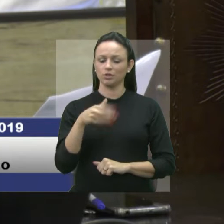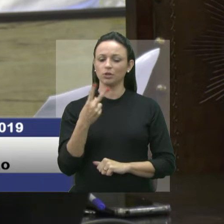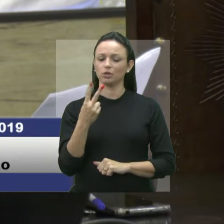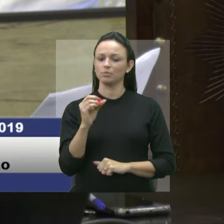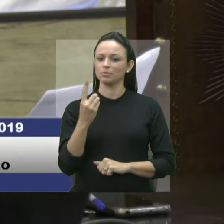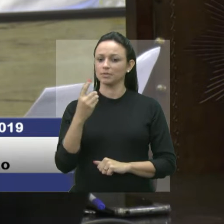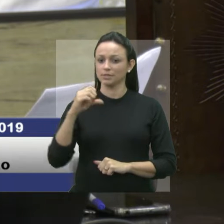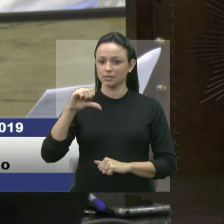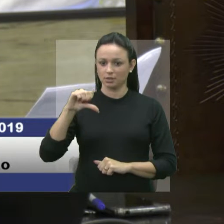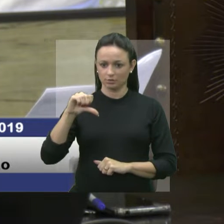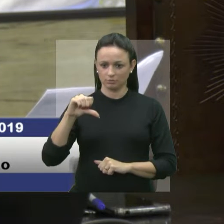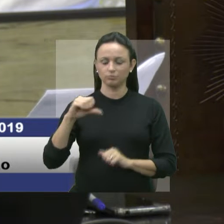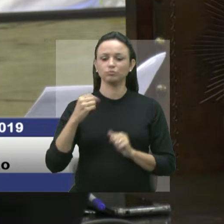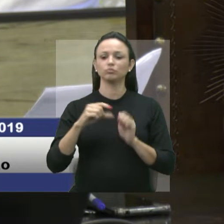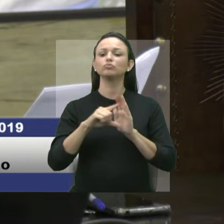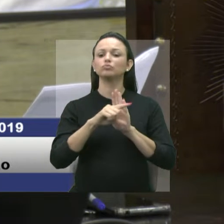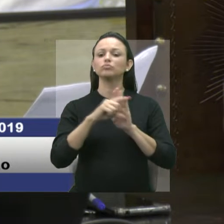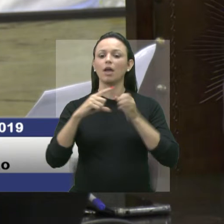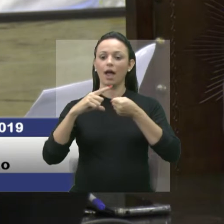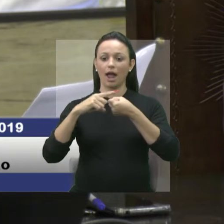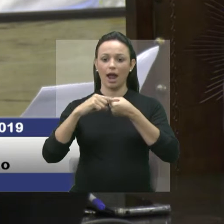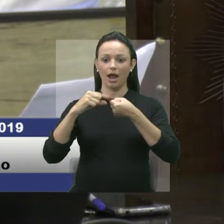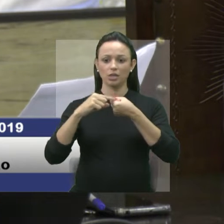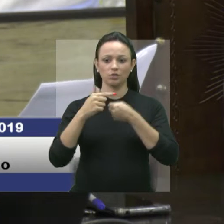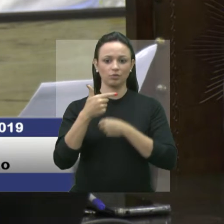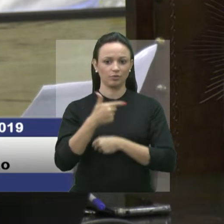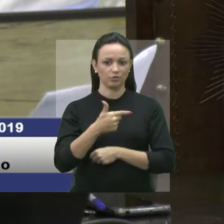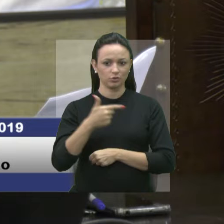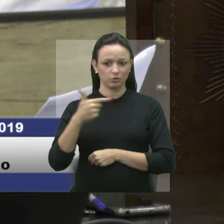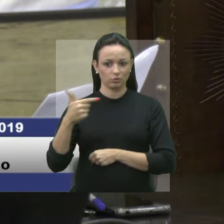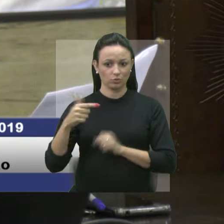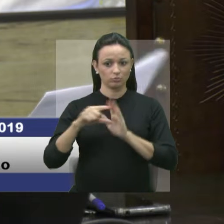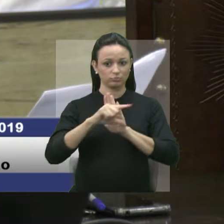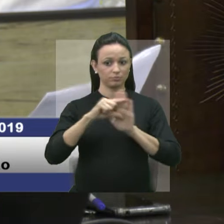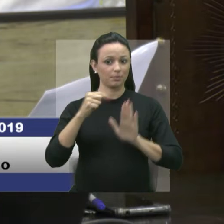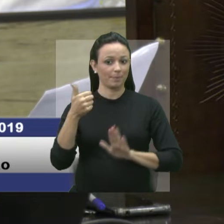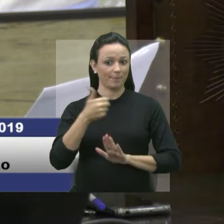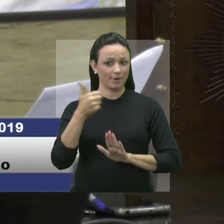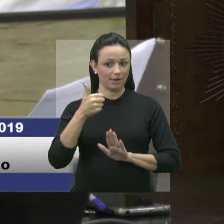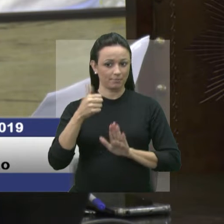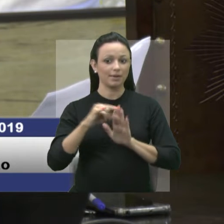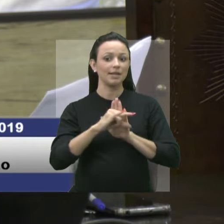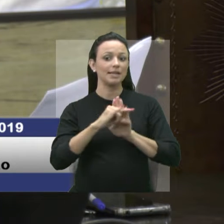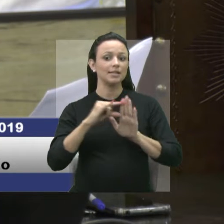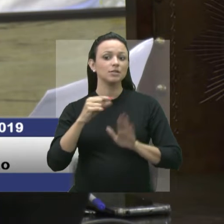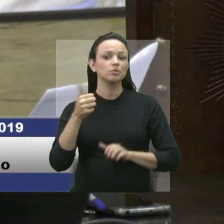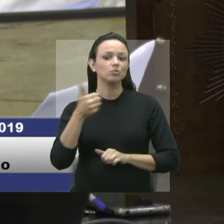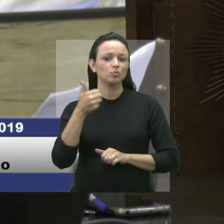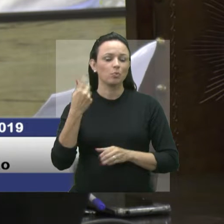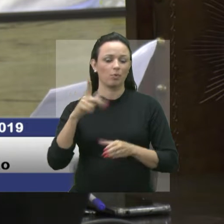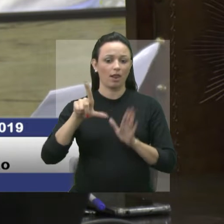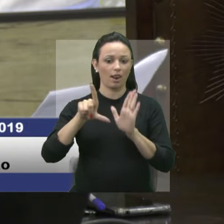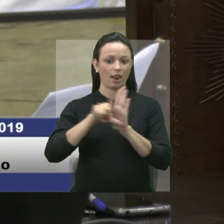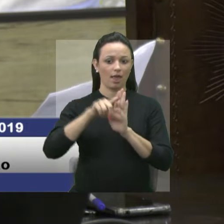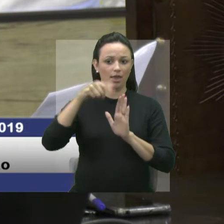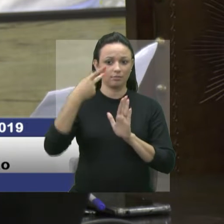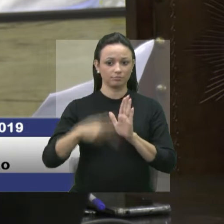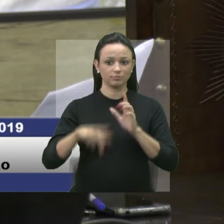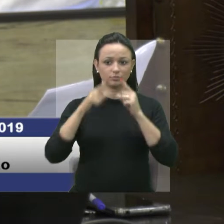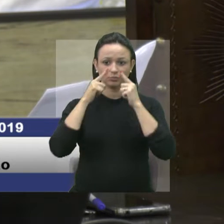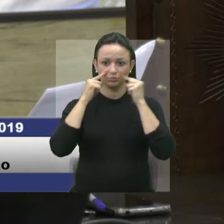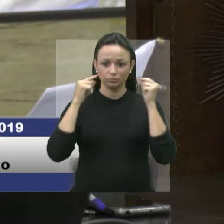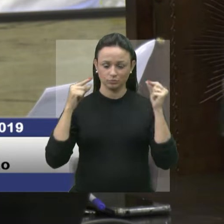11/2019, com a prerrogativa do artigo 22, parágrafo 1º, inciso 1 da Lei Orgânica do Município, combinado com a